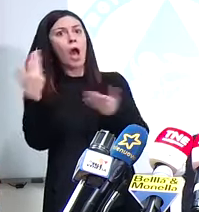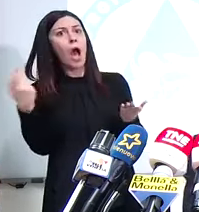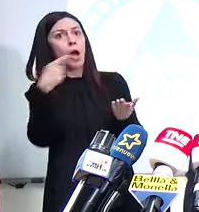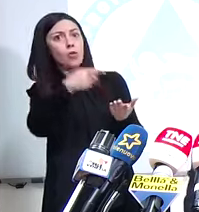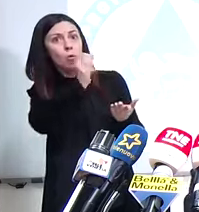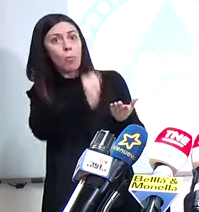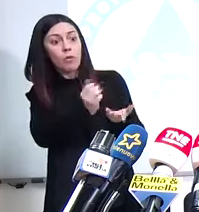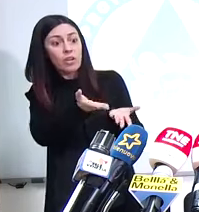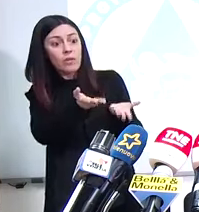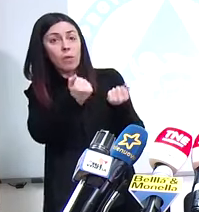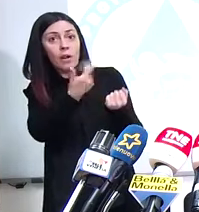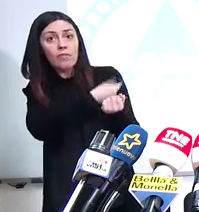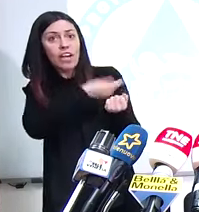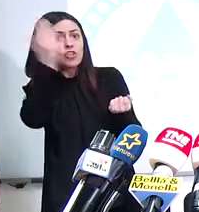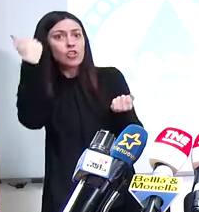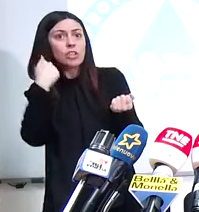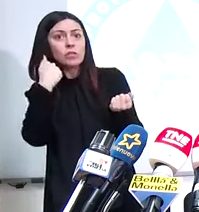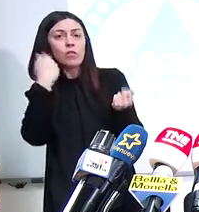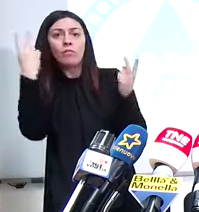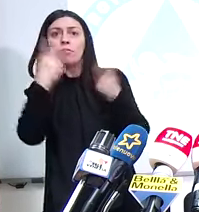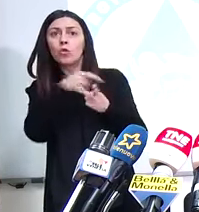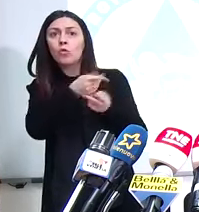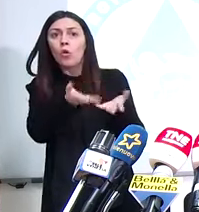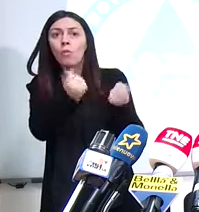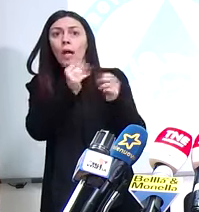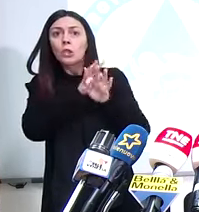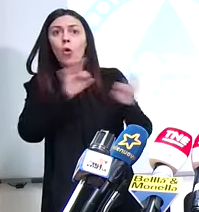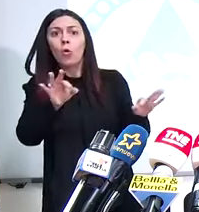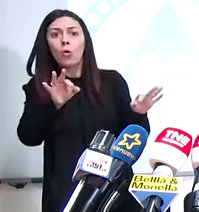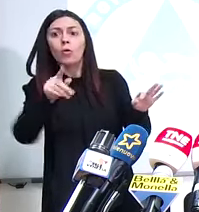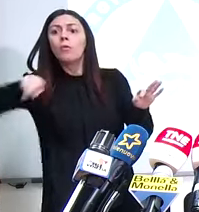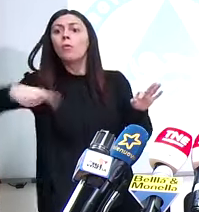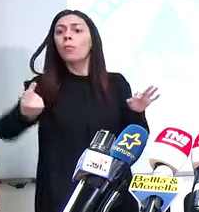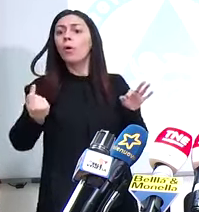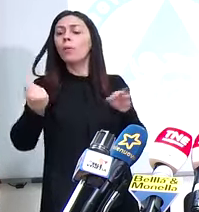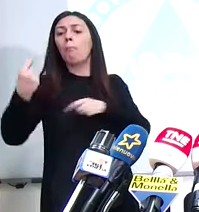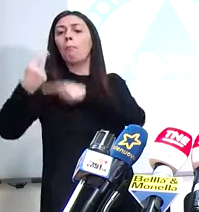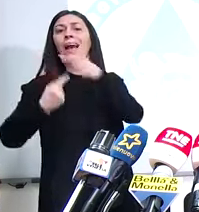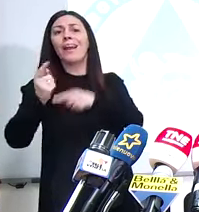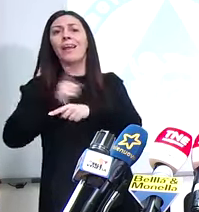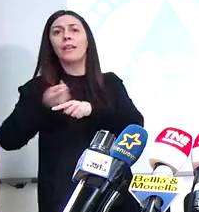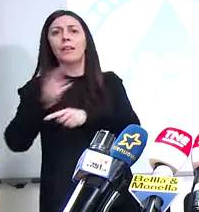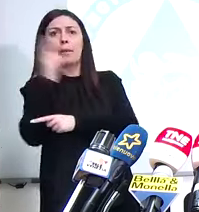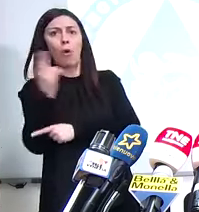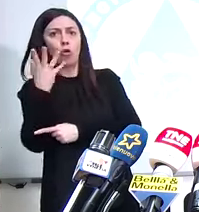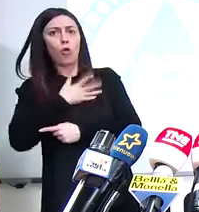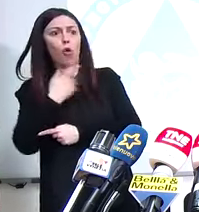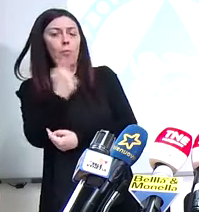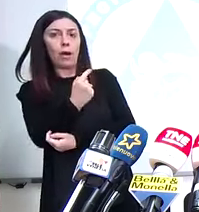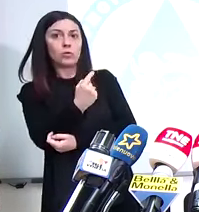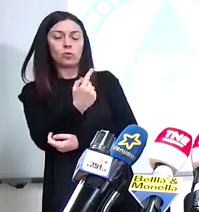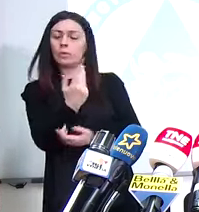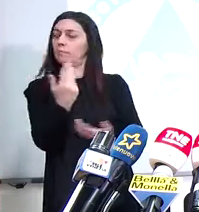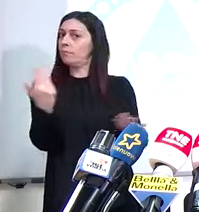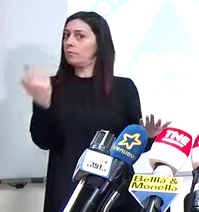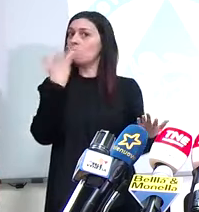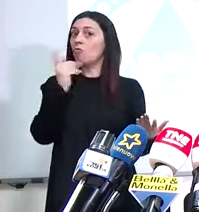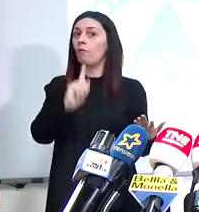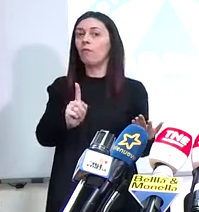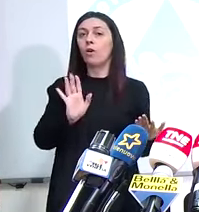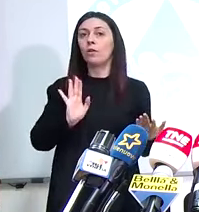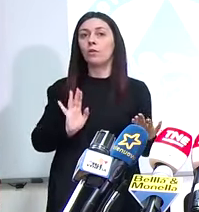lo avete fatto che quindi su un tema etico e anche giuridico quindi non è vero che c'è solo l'aspetto di